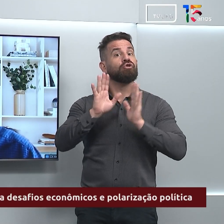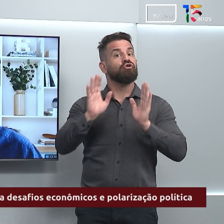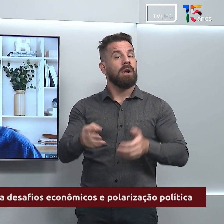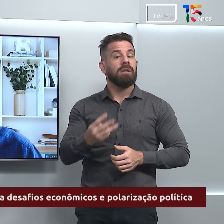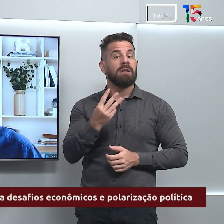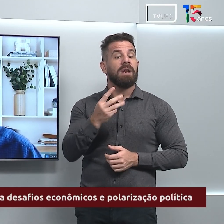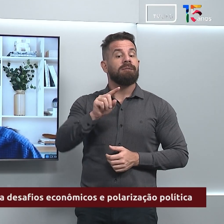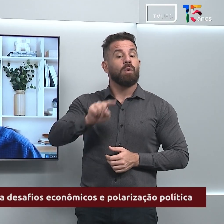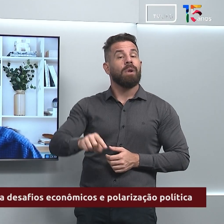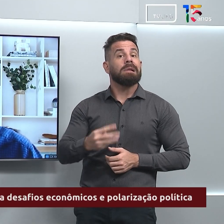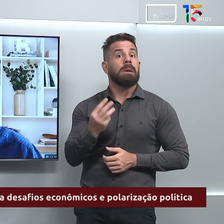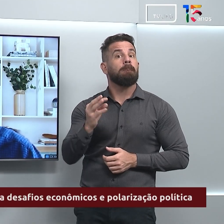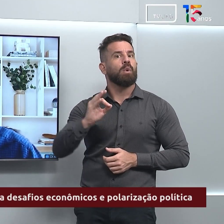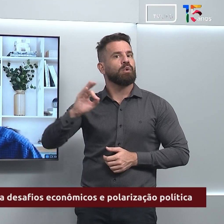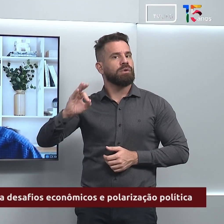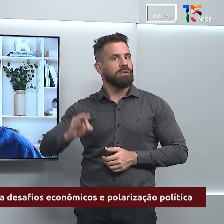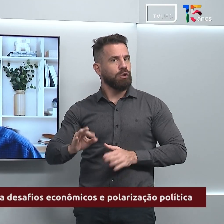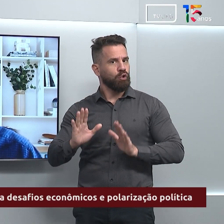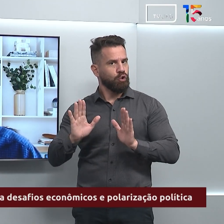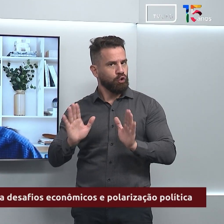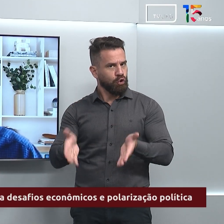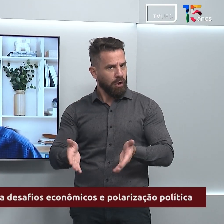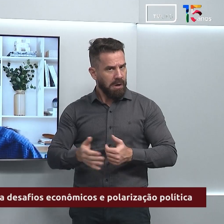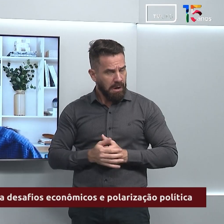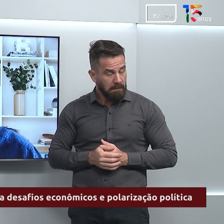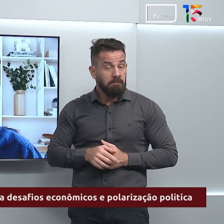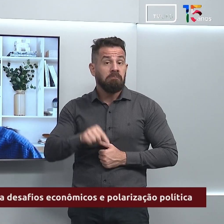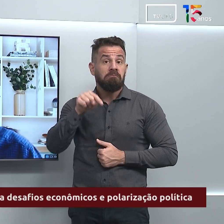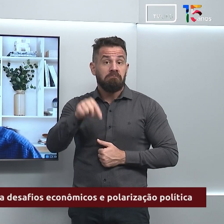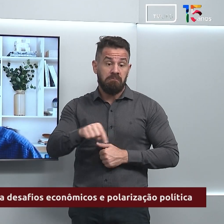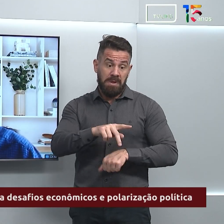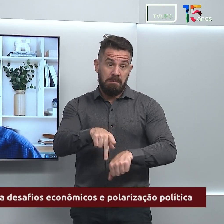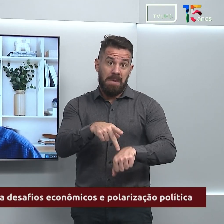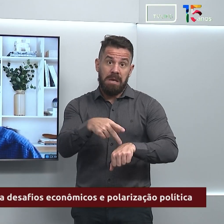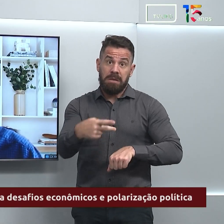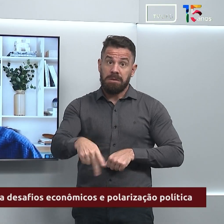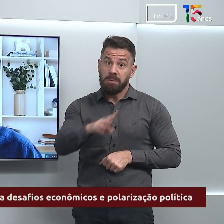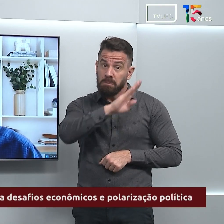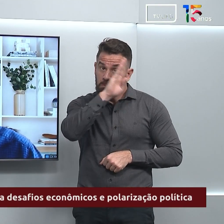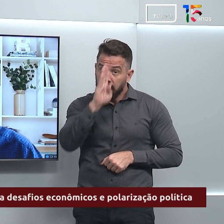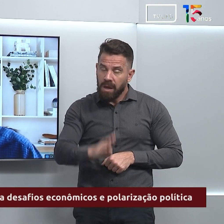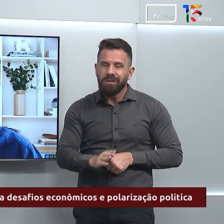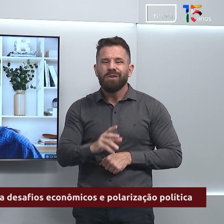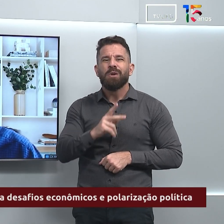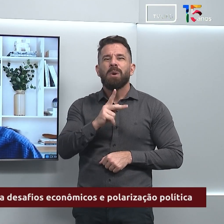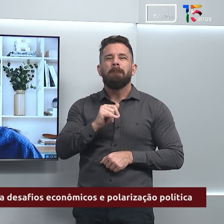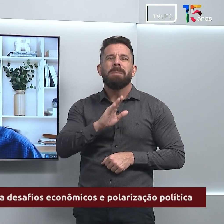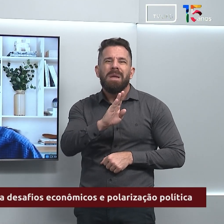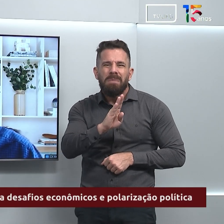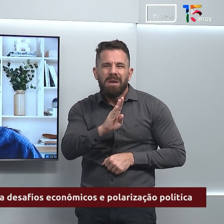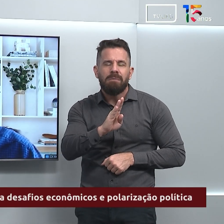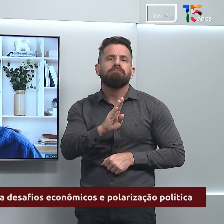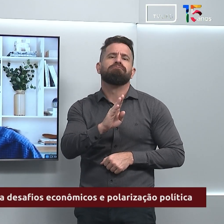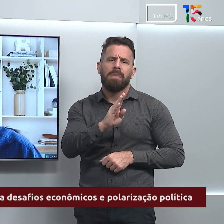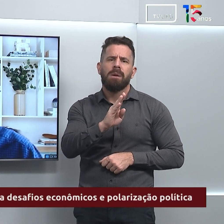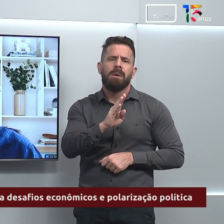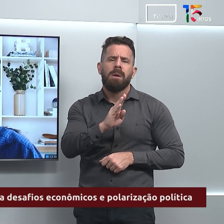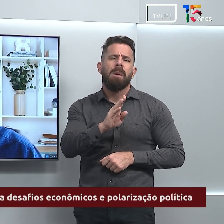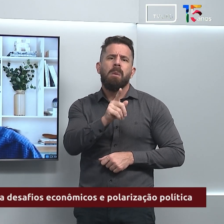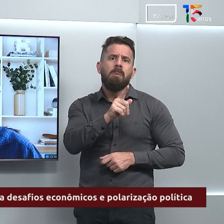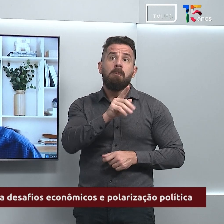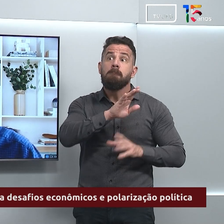3,3%, foi um dos países que apresentou maior taxa de crescimento do PIB no mundo, com a taxa